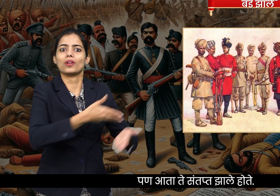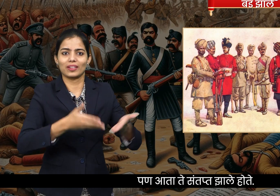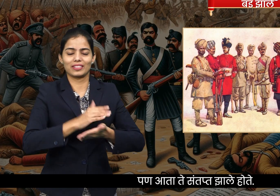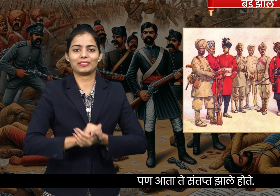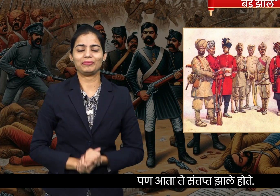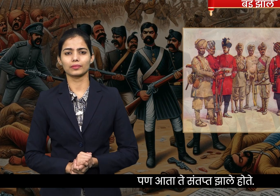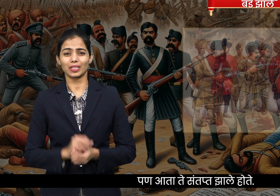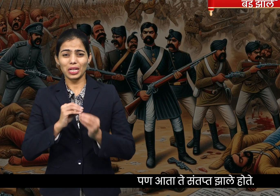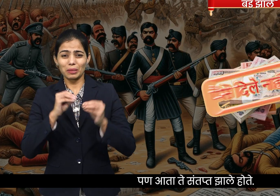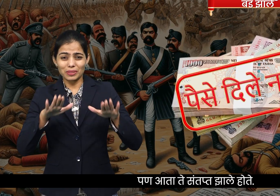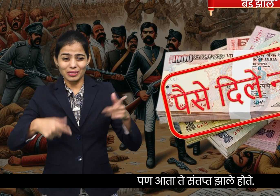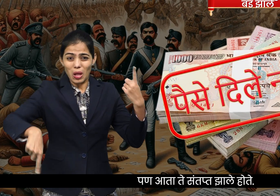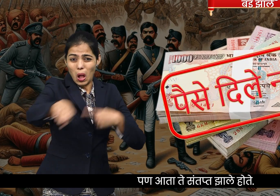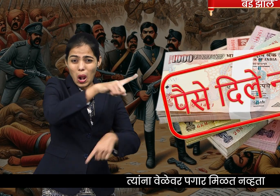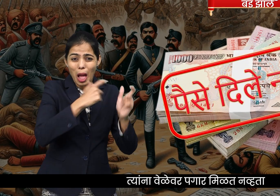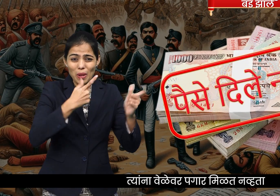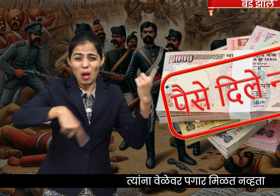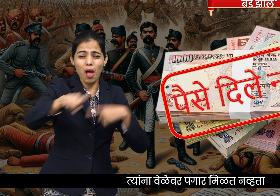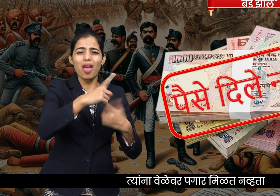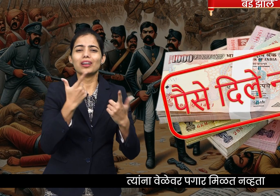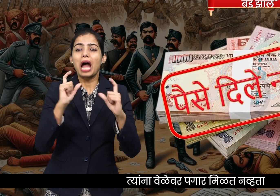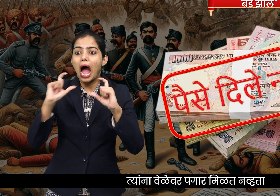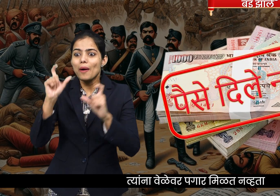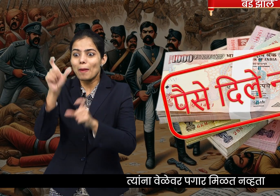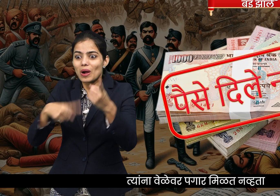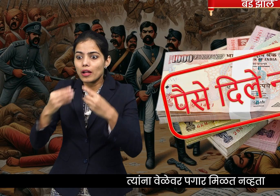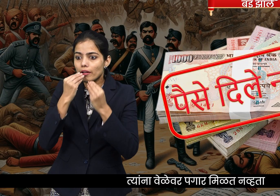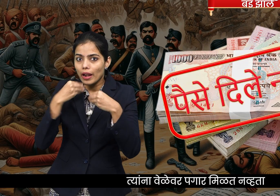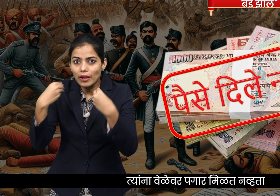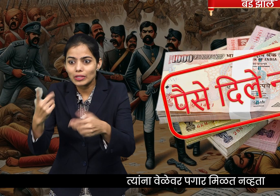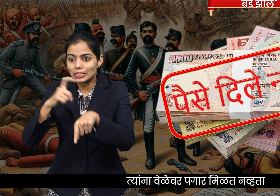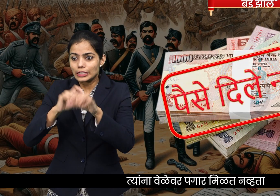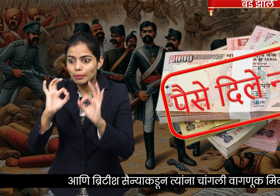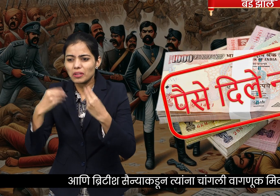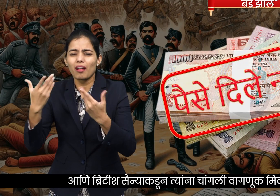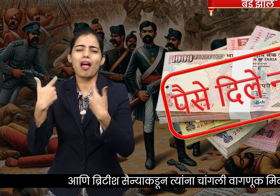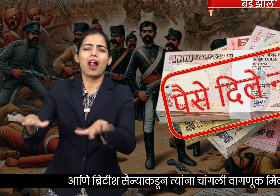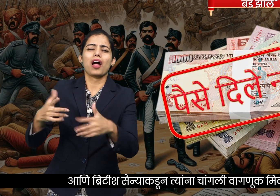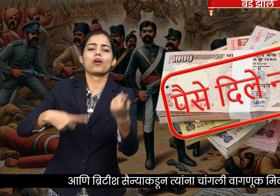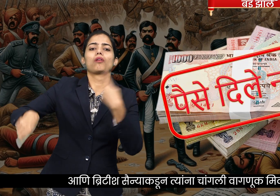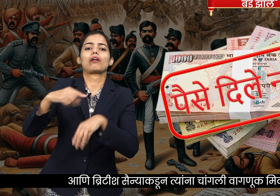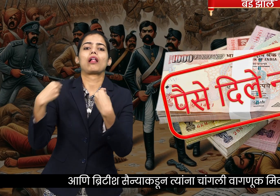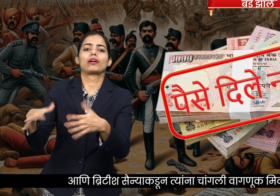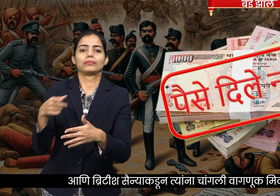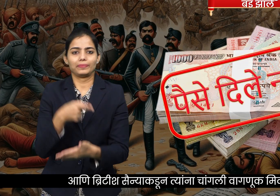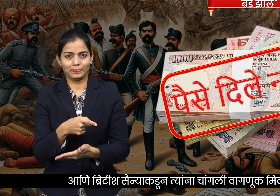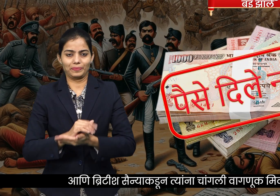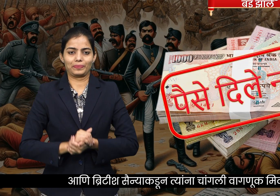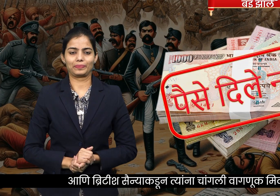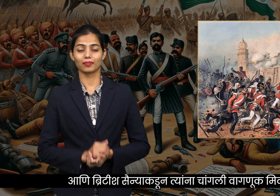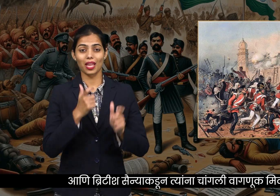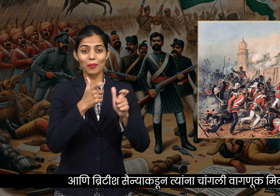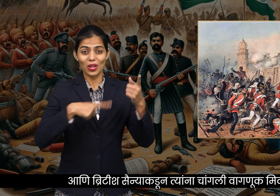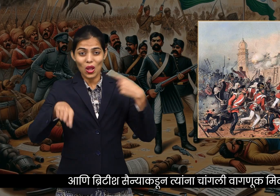ते संतप्त झाले होते. त्यांना वेळेवर पगार मिळत नव्हता आणि ब्रिटिश सैन्याकडून